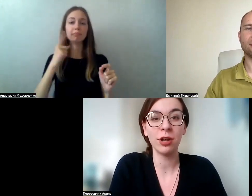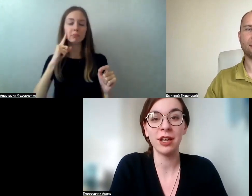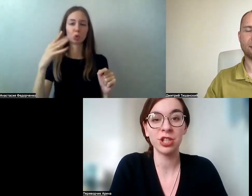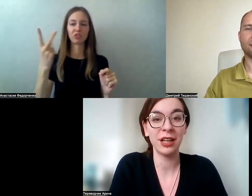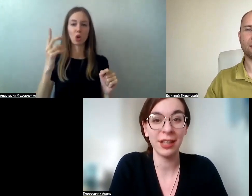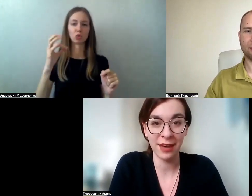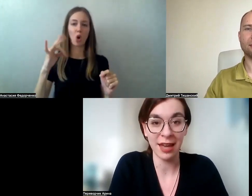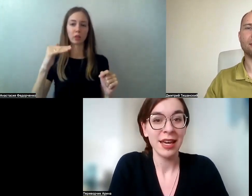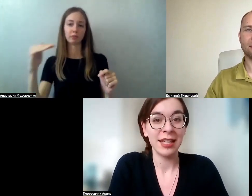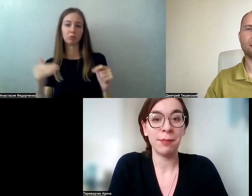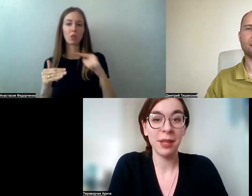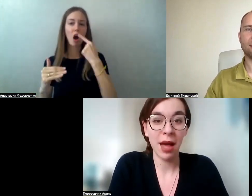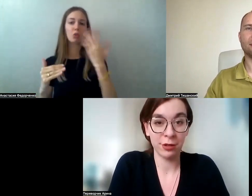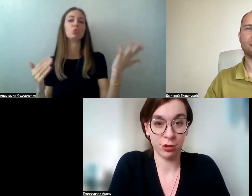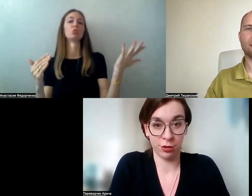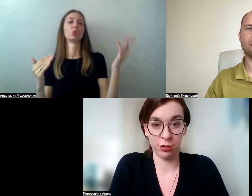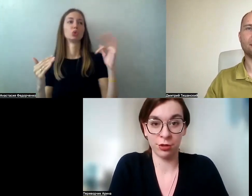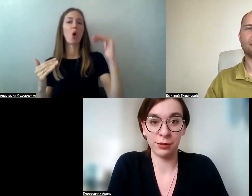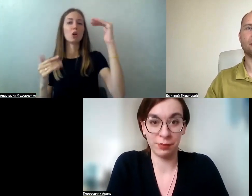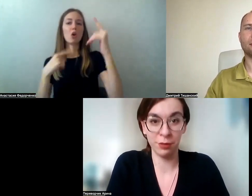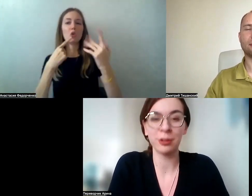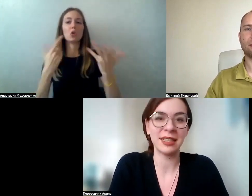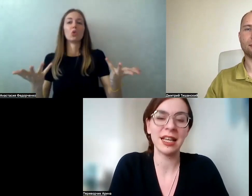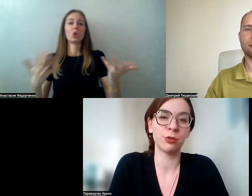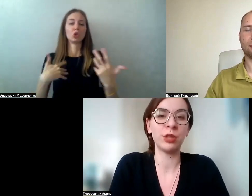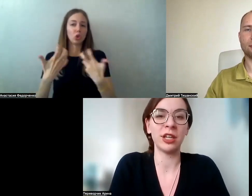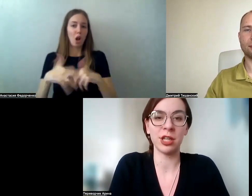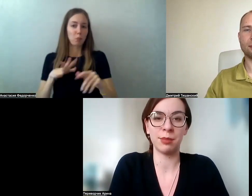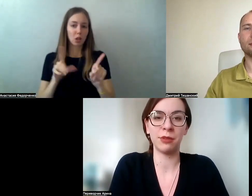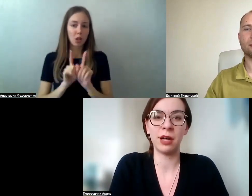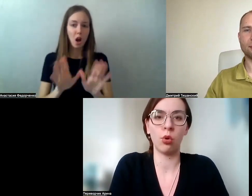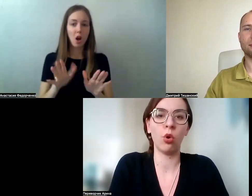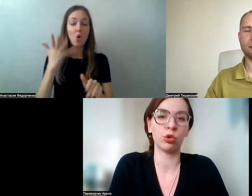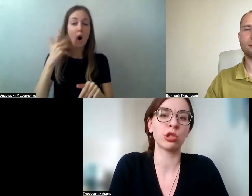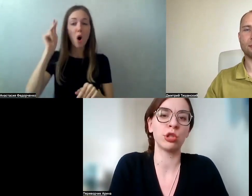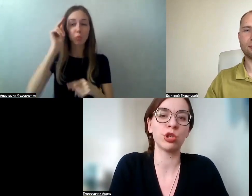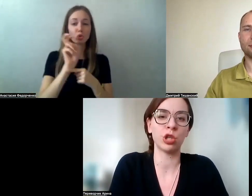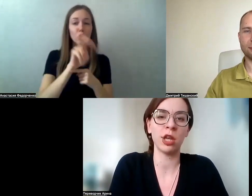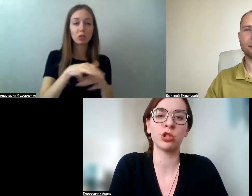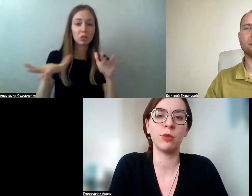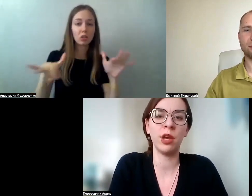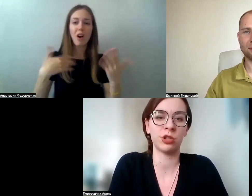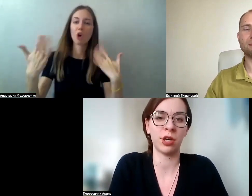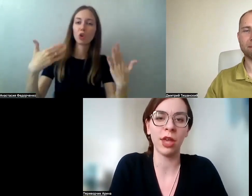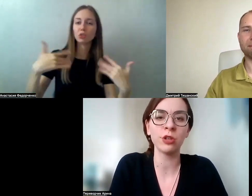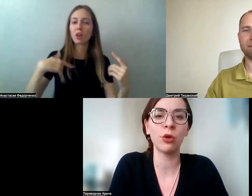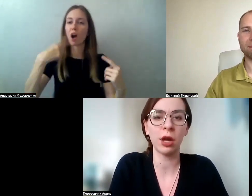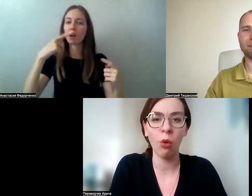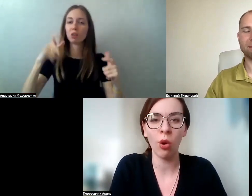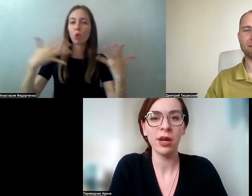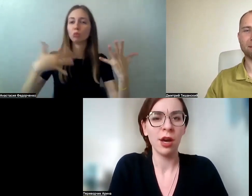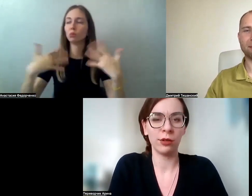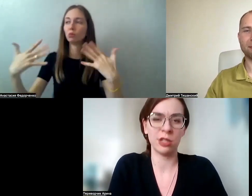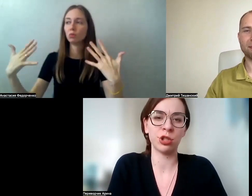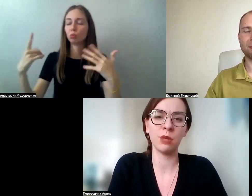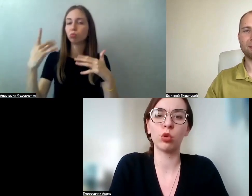ограничения только в нашей голове. Я понимаю, что, ну просто, знаешь, у глухих часто бывает: о, он же слышащий, конечно, ему легче, конечно, он